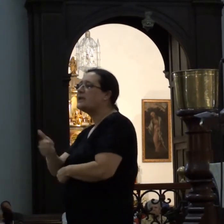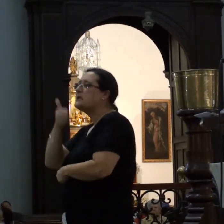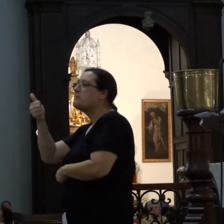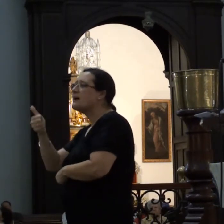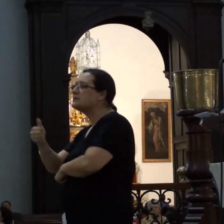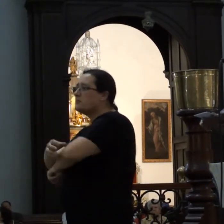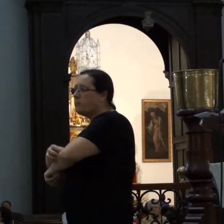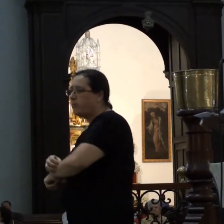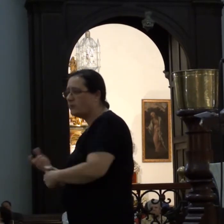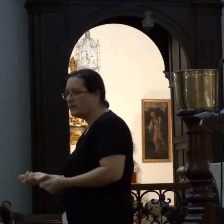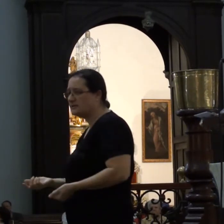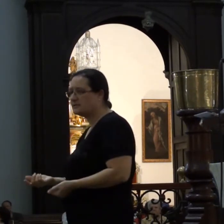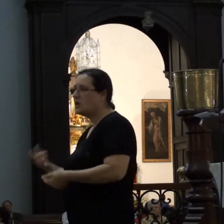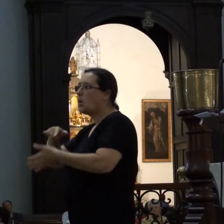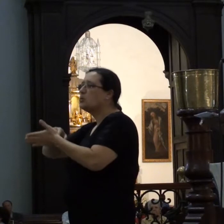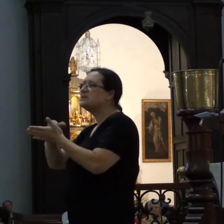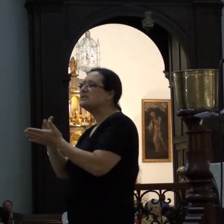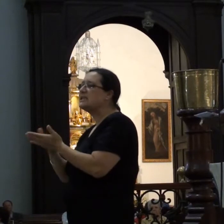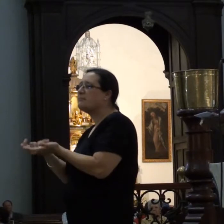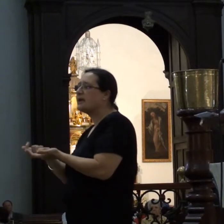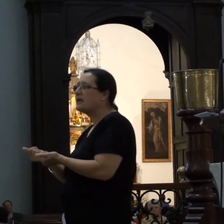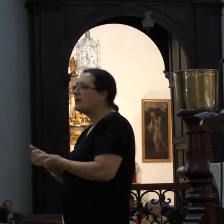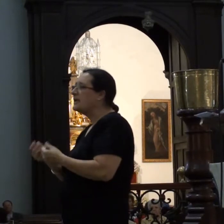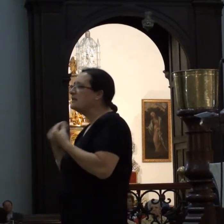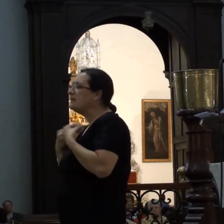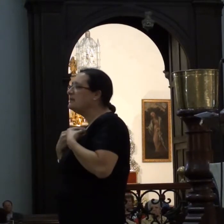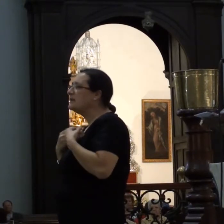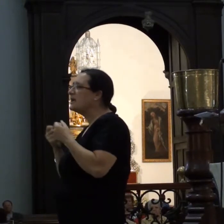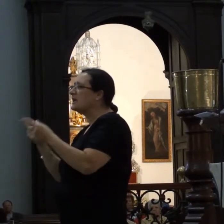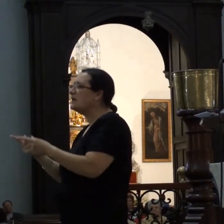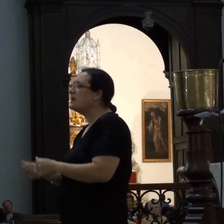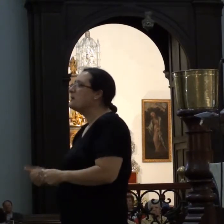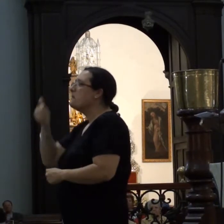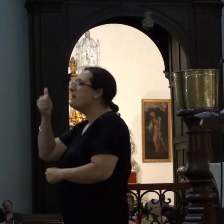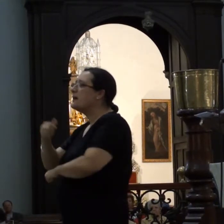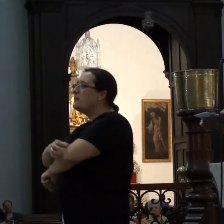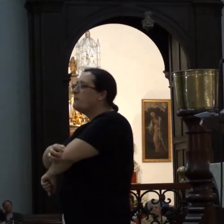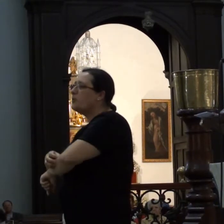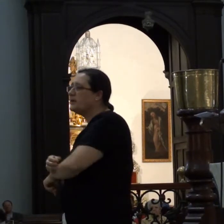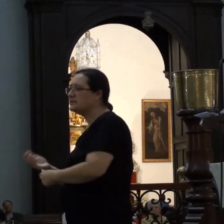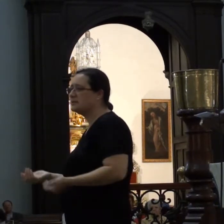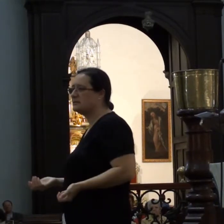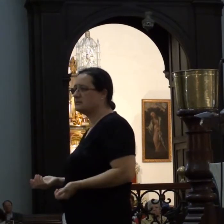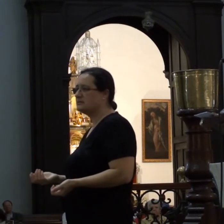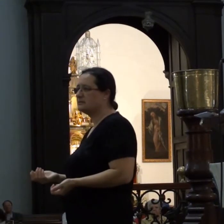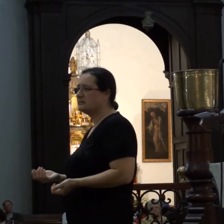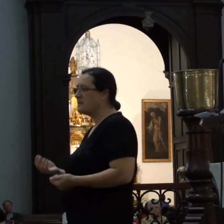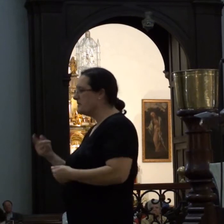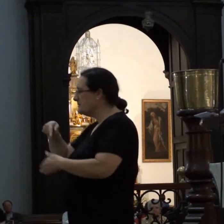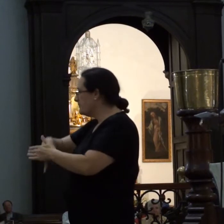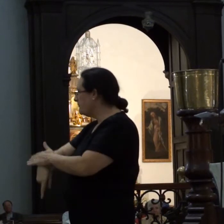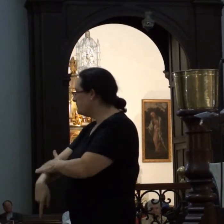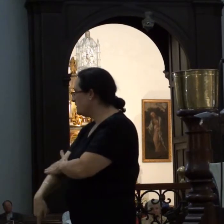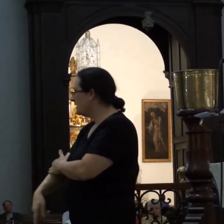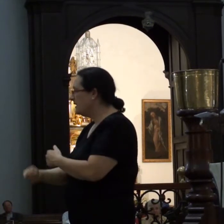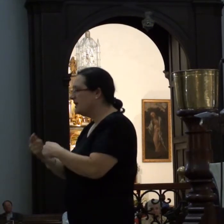sistema de vida que empobrece a los empobrecidos que aún capaz y más la distancia